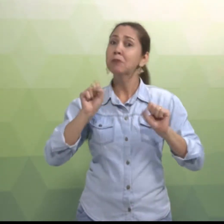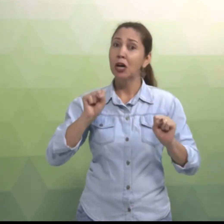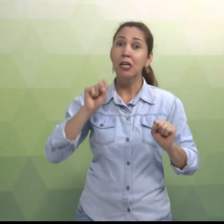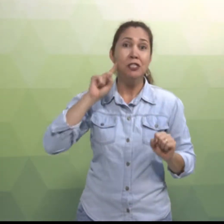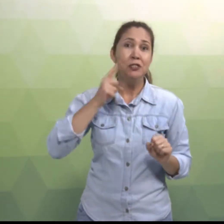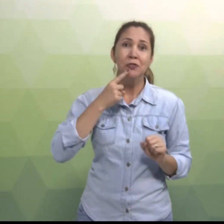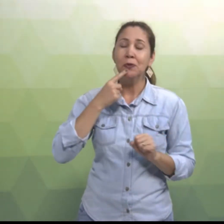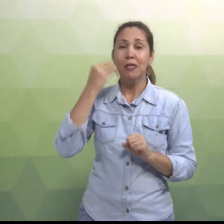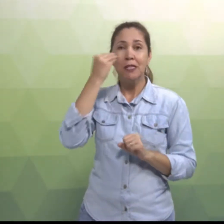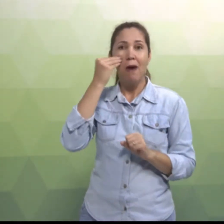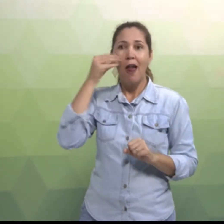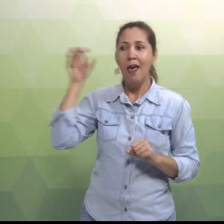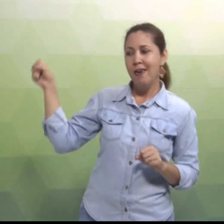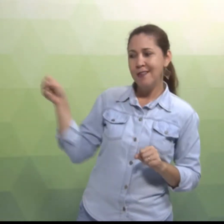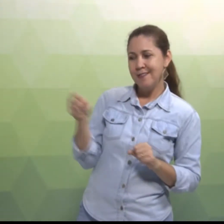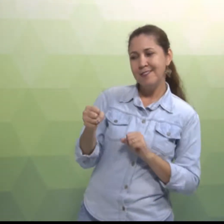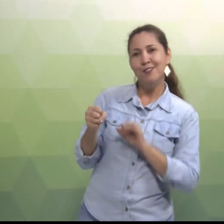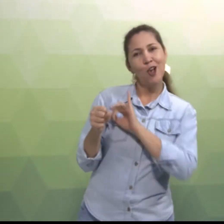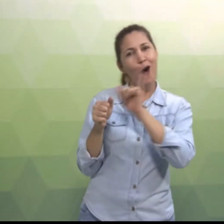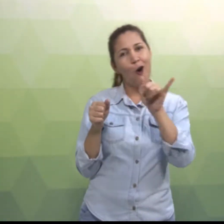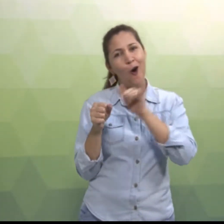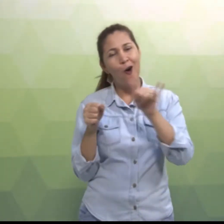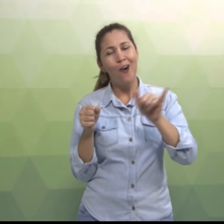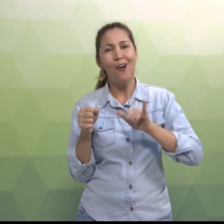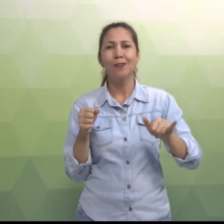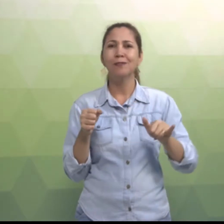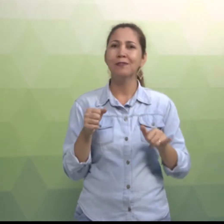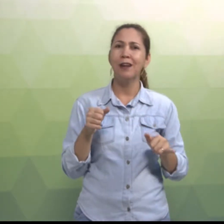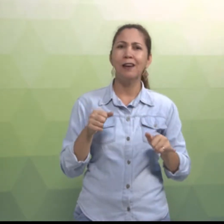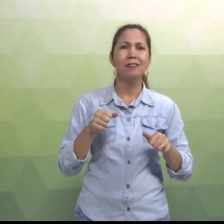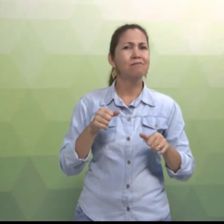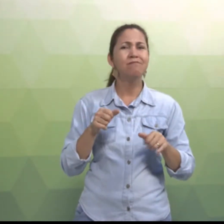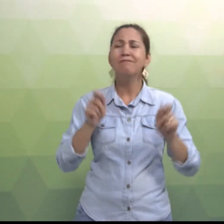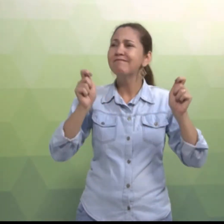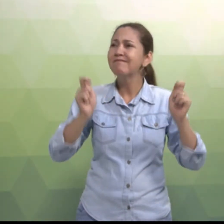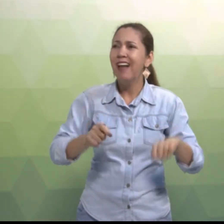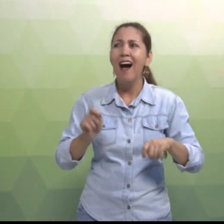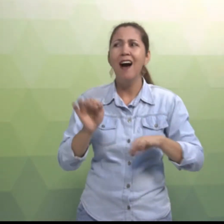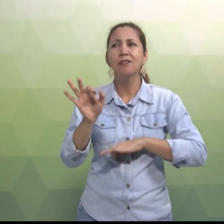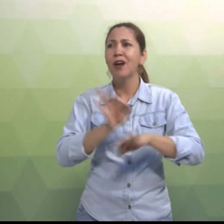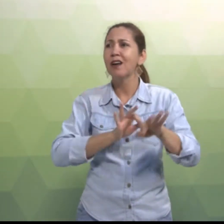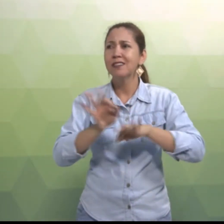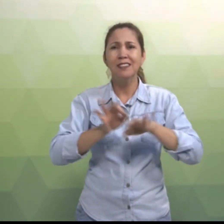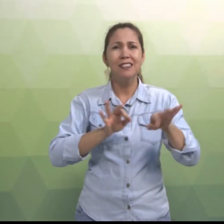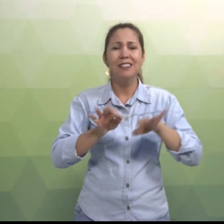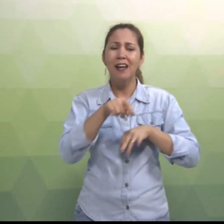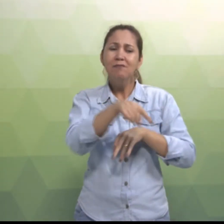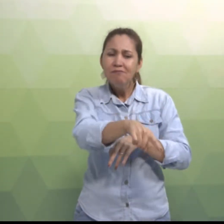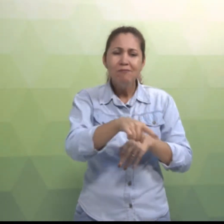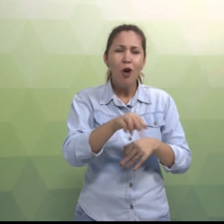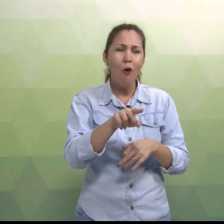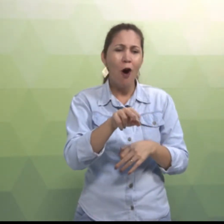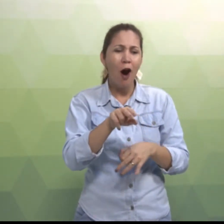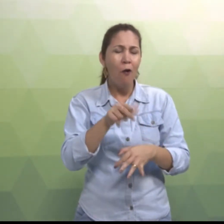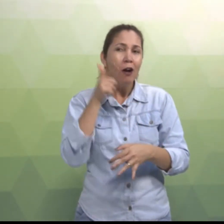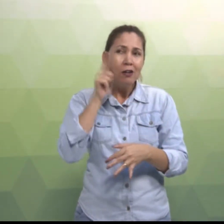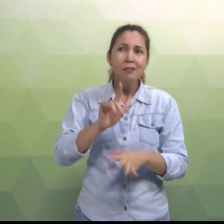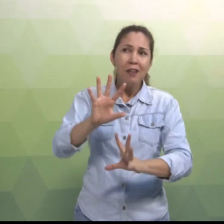visuais, imagens, fotos, vídeos, dentre outros. Mostrar experiências de surdos, trazer um surdo para contar